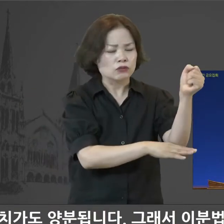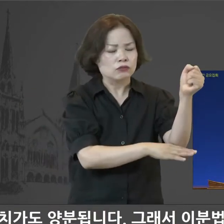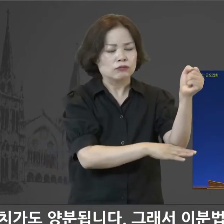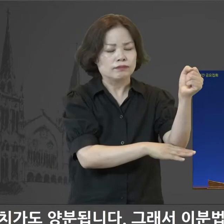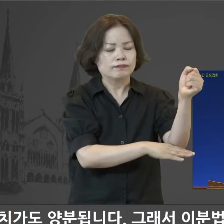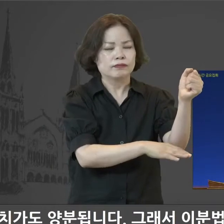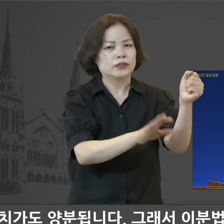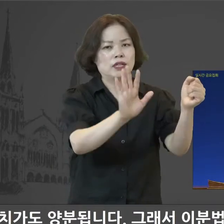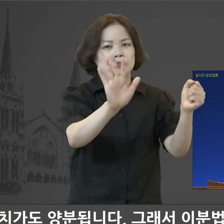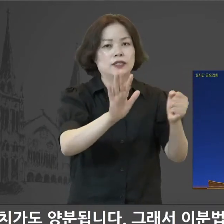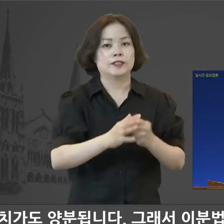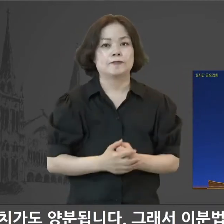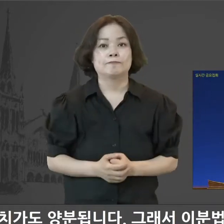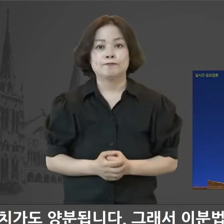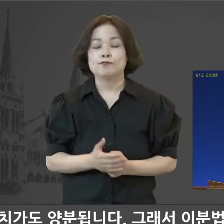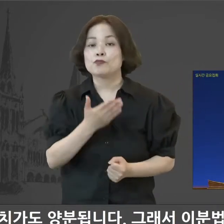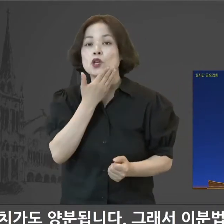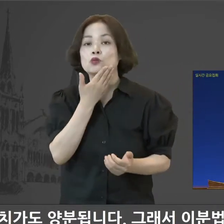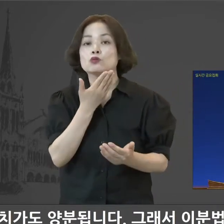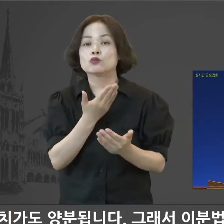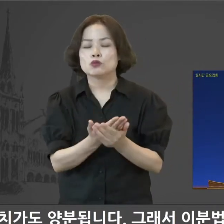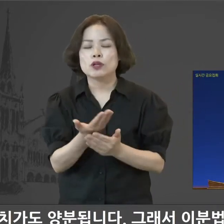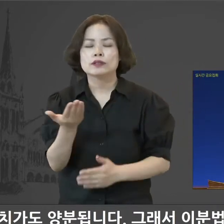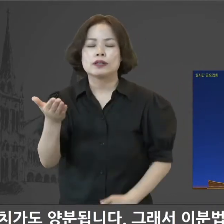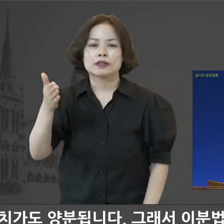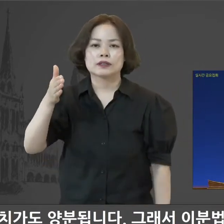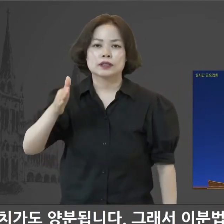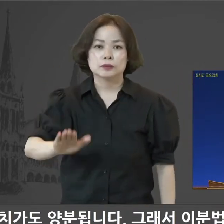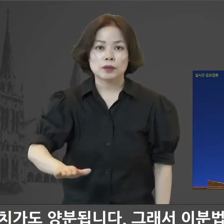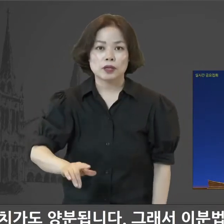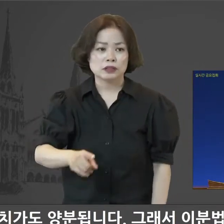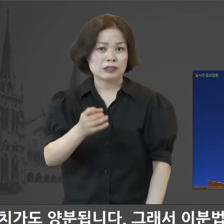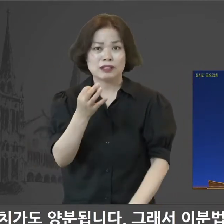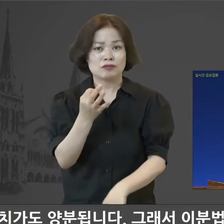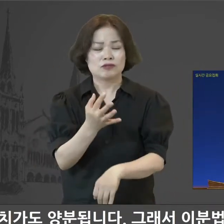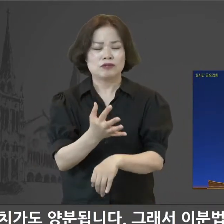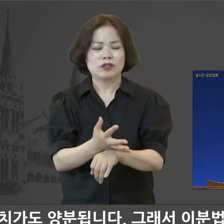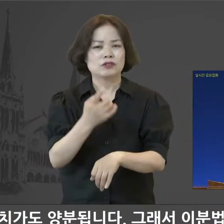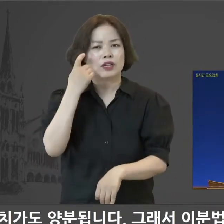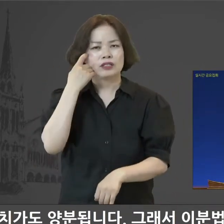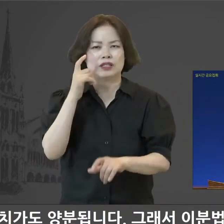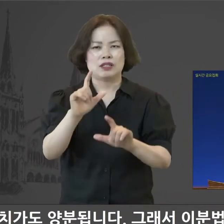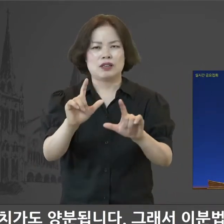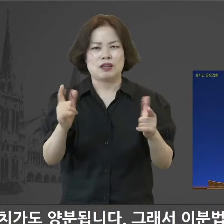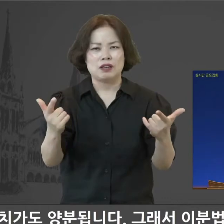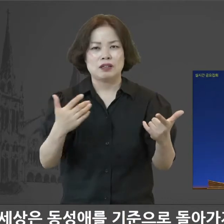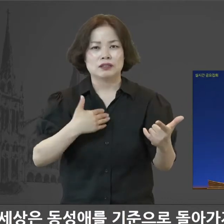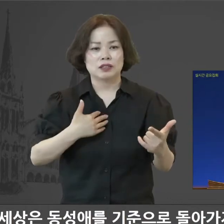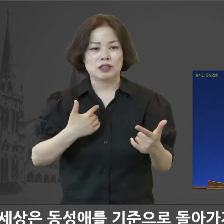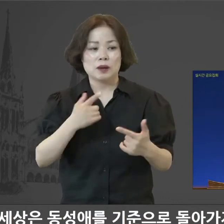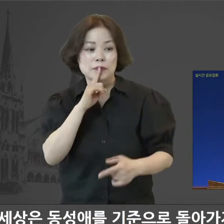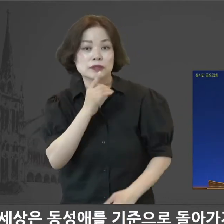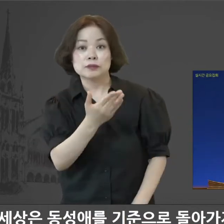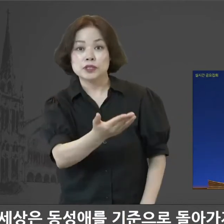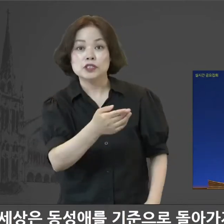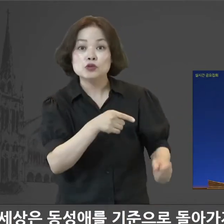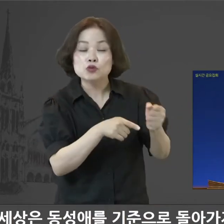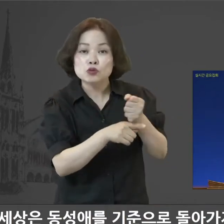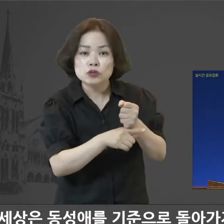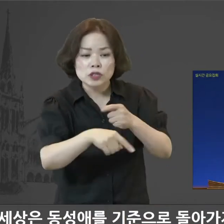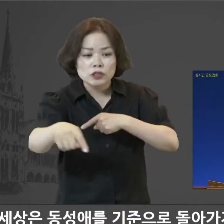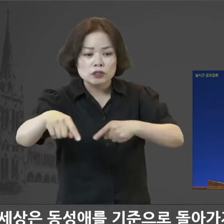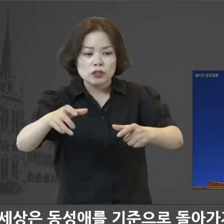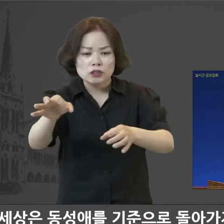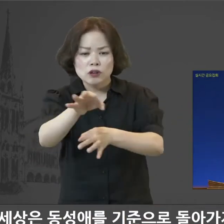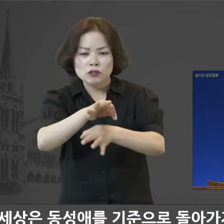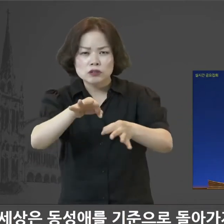않습니다. 중요한 요소긴 하지만 그렇게 단순하게 볼 수 없어요. 그래서 제가 항상 말씀드리는 게 정치, 경제,